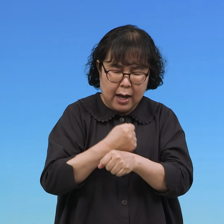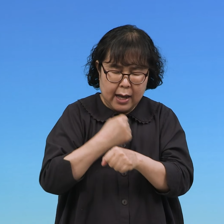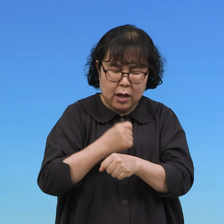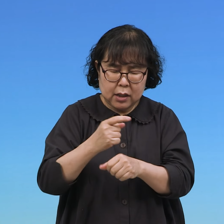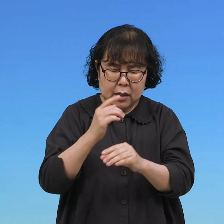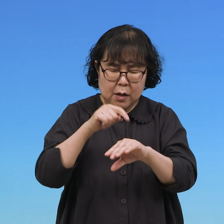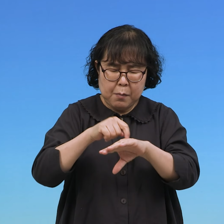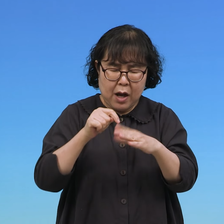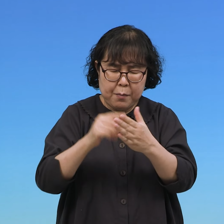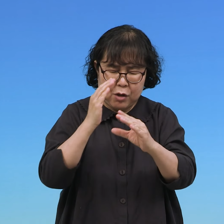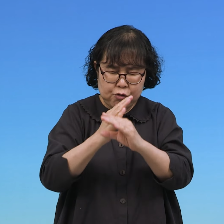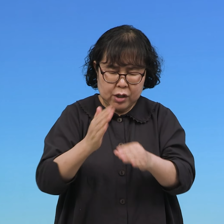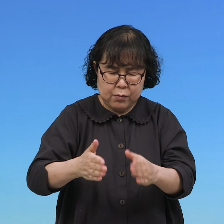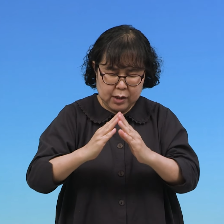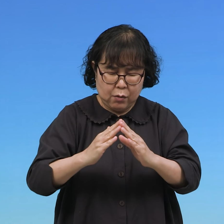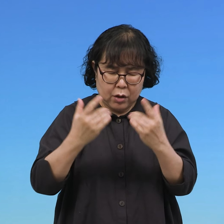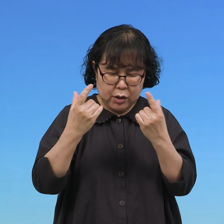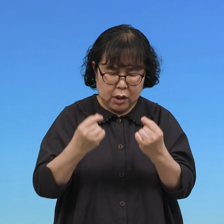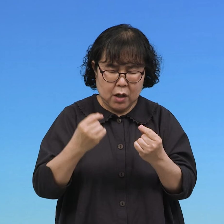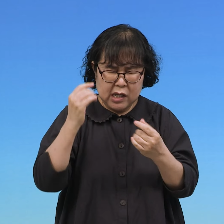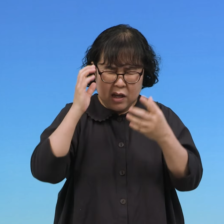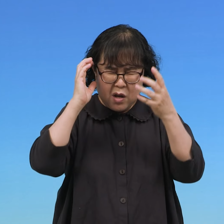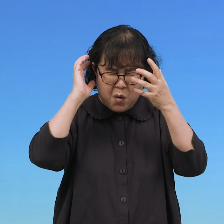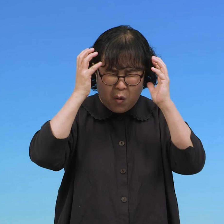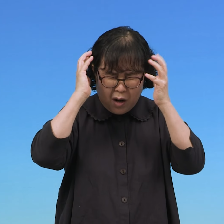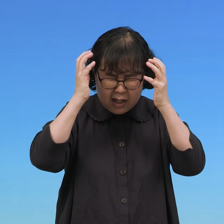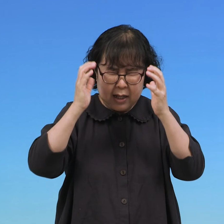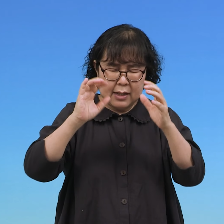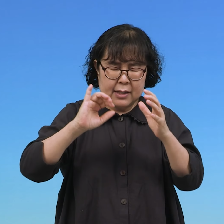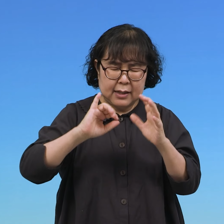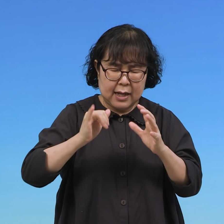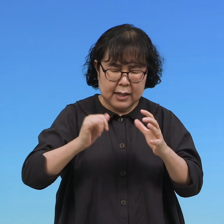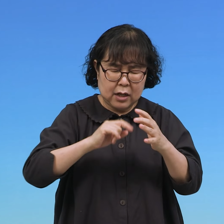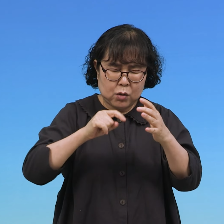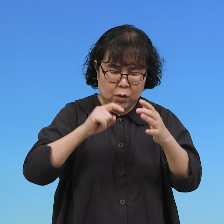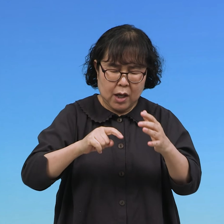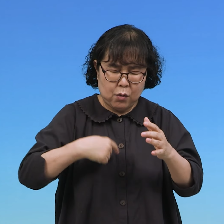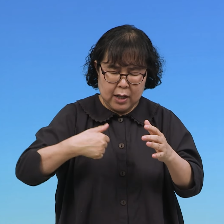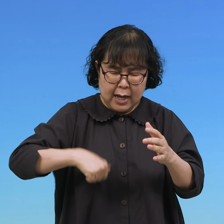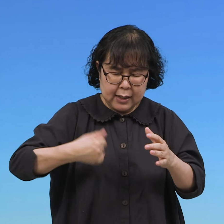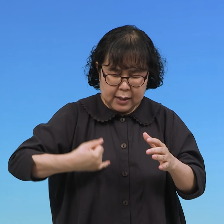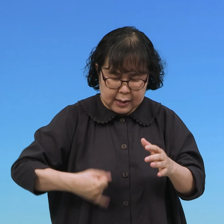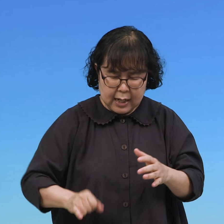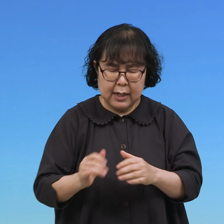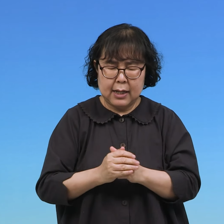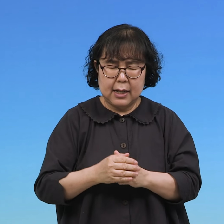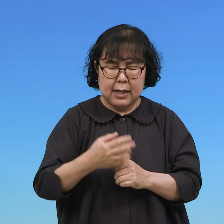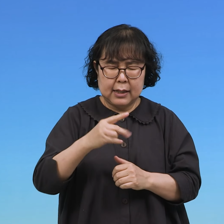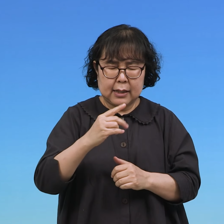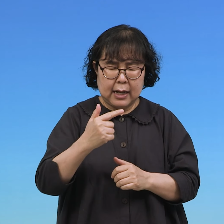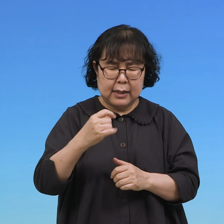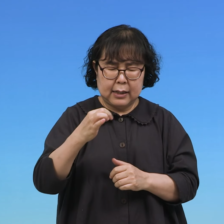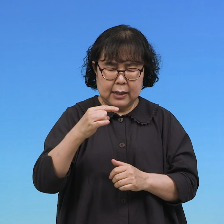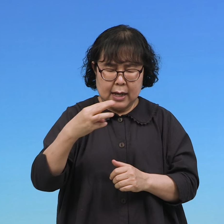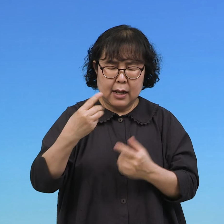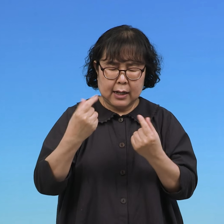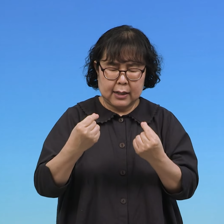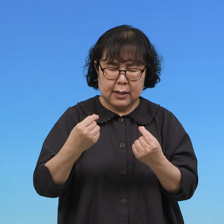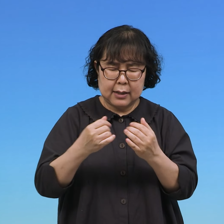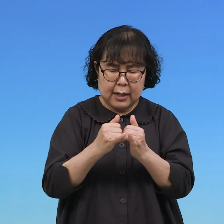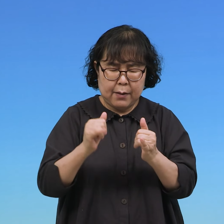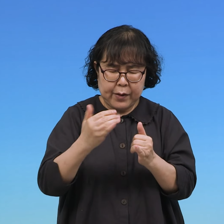그 중심을 세워 나갔던 것처럼 이 혼미한 시대에 우리 아들, 우리 딸 다니엘 같은 인물 되게 하여